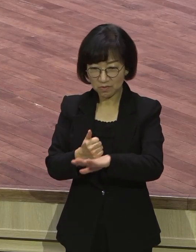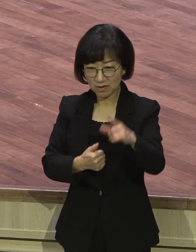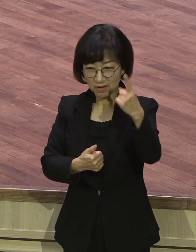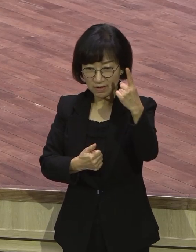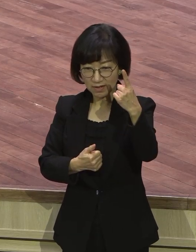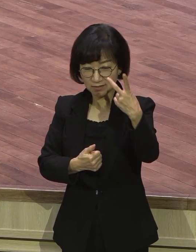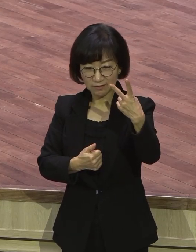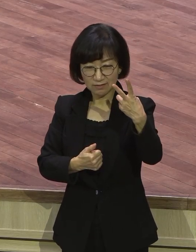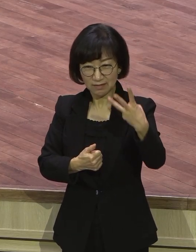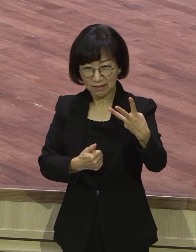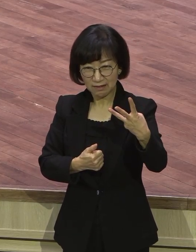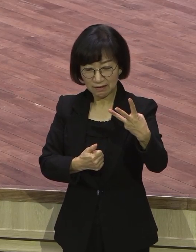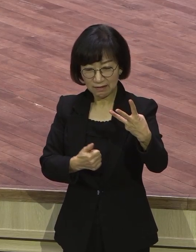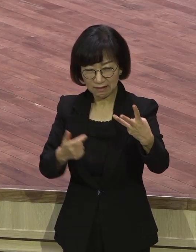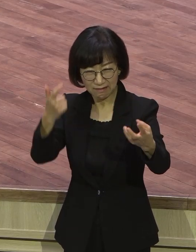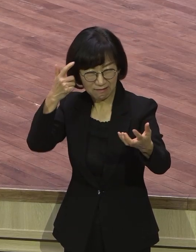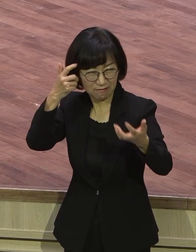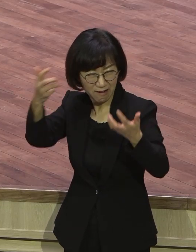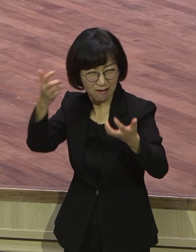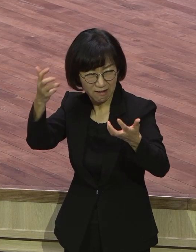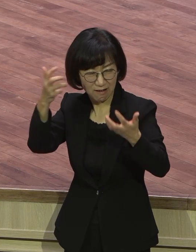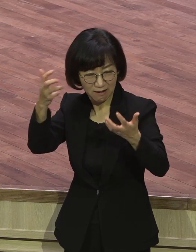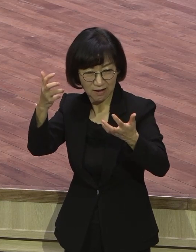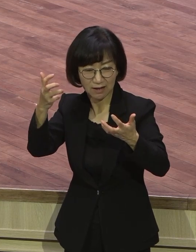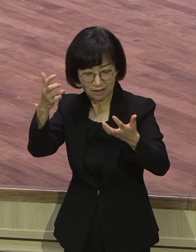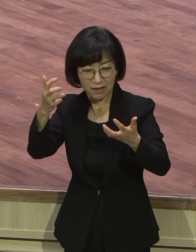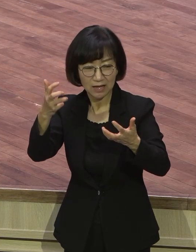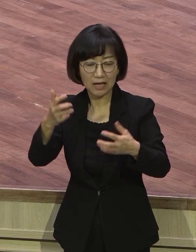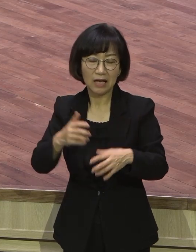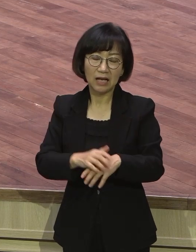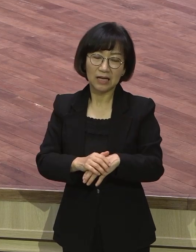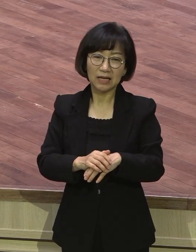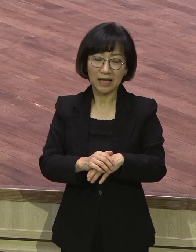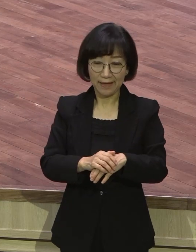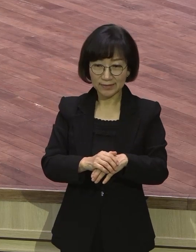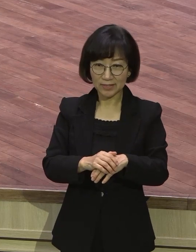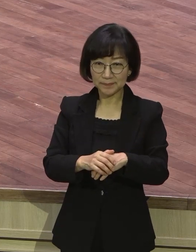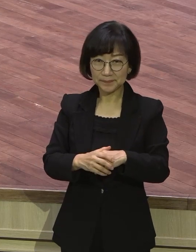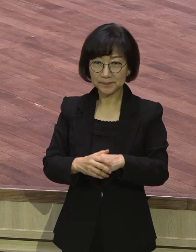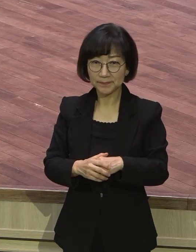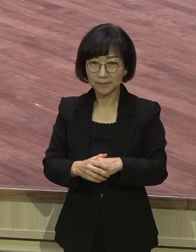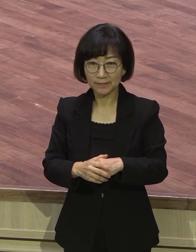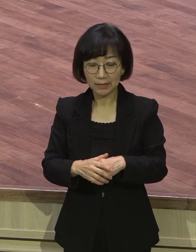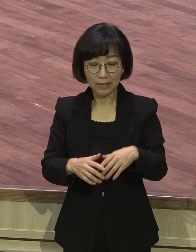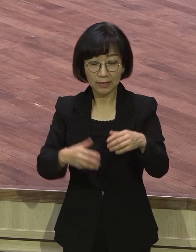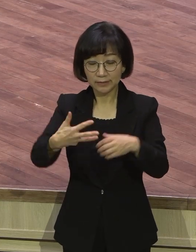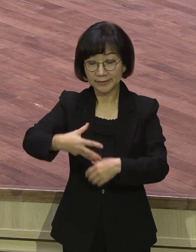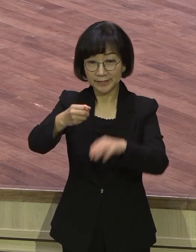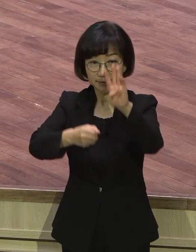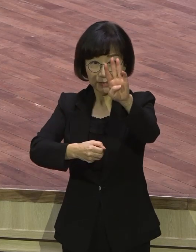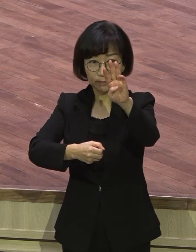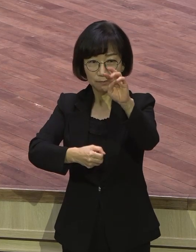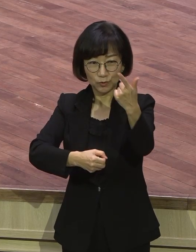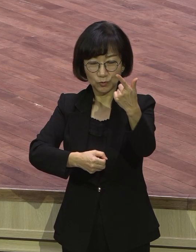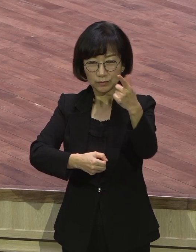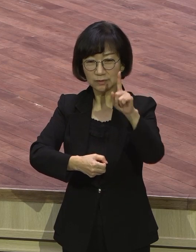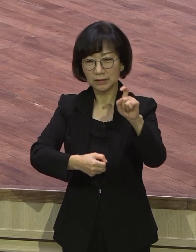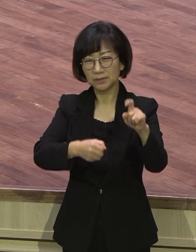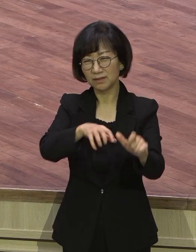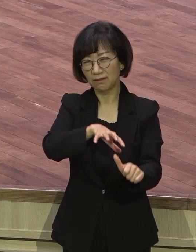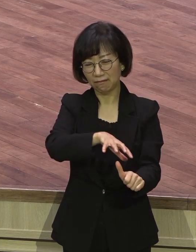이렇게 삶을 살도록 사람들을 다 공격해서 가둬놨어 이게 다 잡혀있어